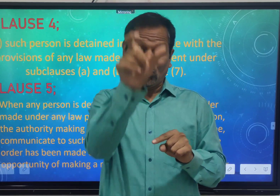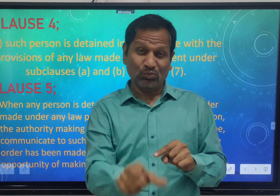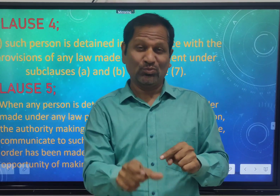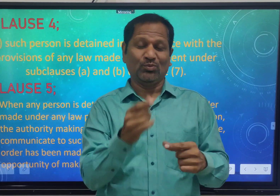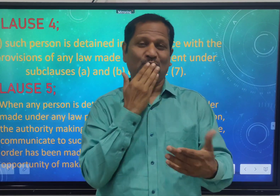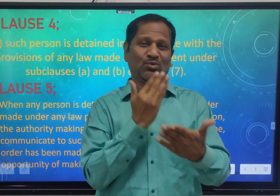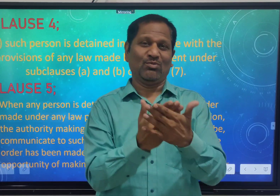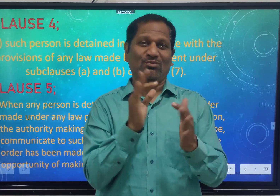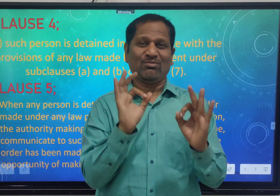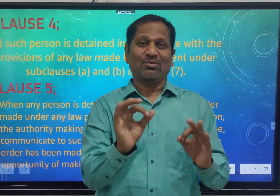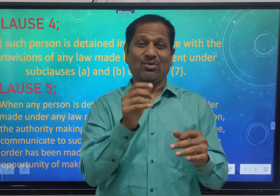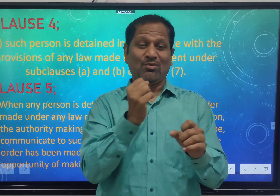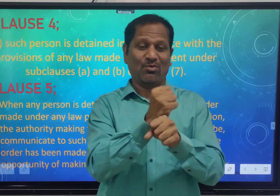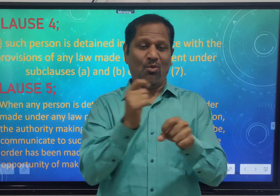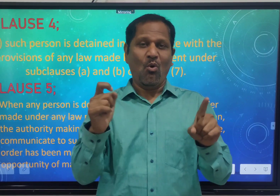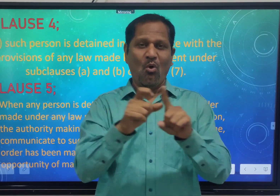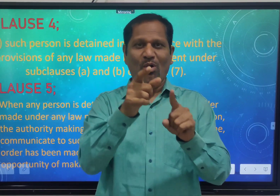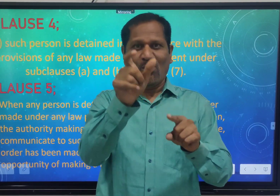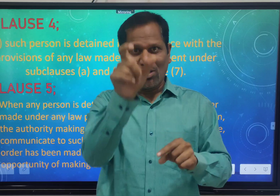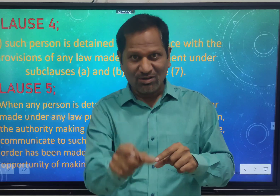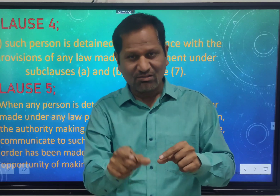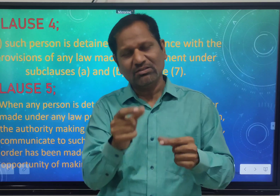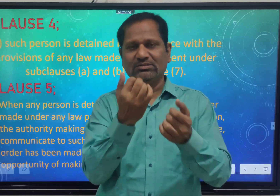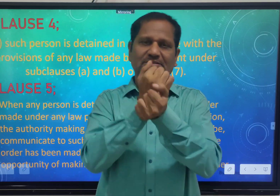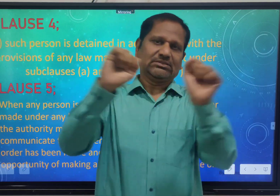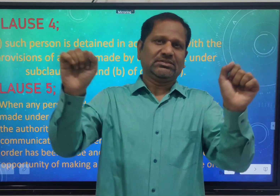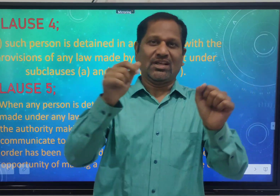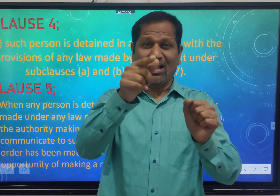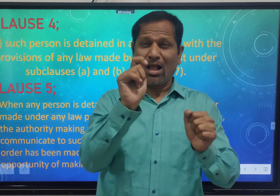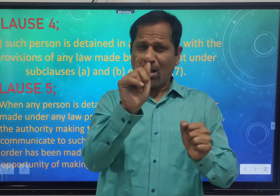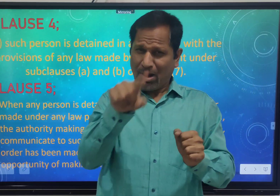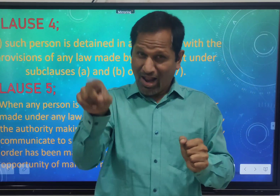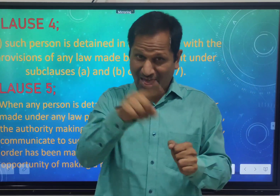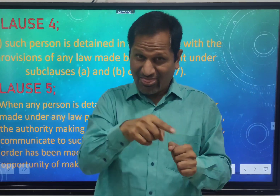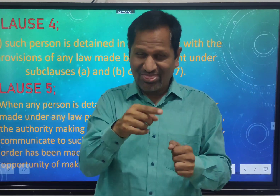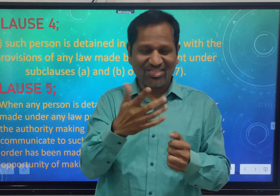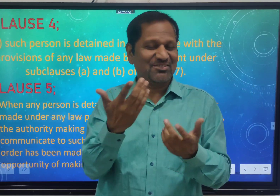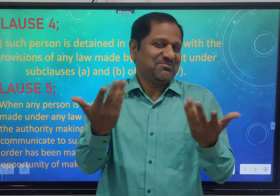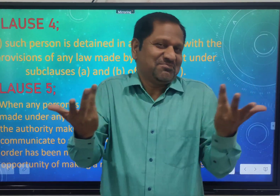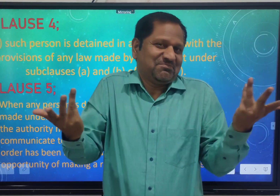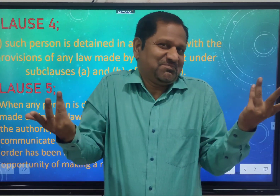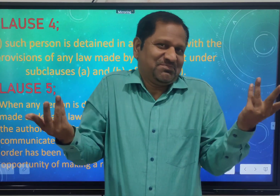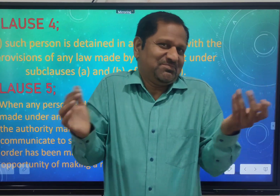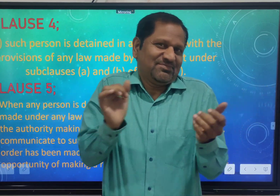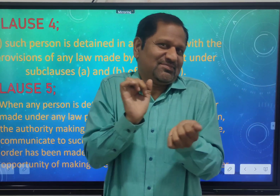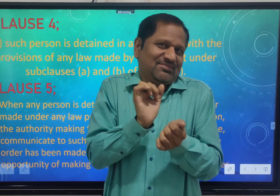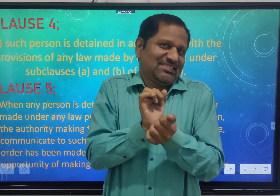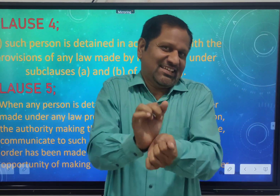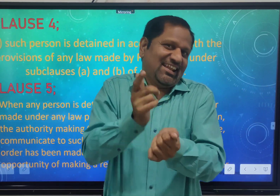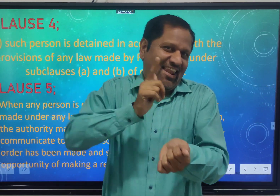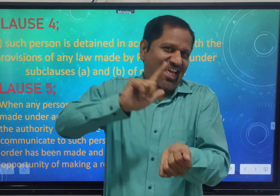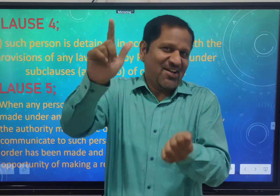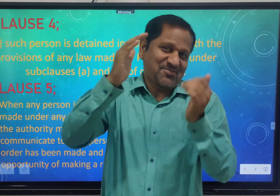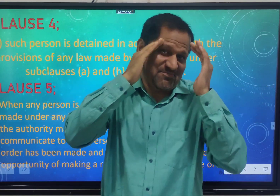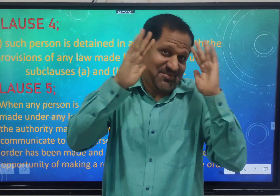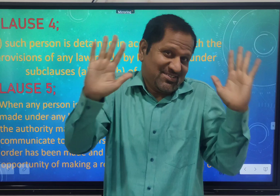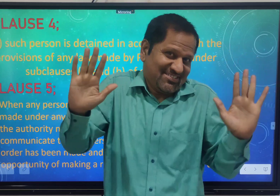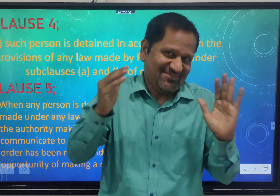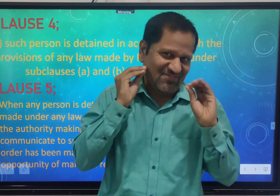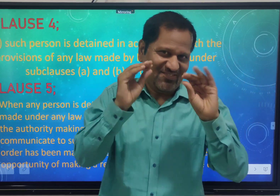गया। आपको ये कानून, ये संविधान पूरा मौका देता है हमारा देश का कि आप न्यायालय में अपना पक्ष रख सकते